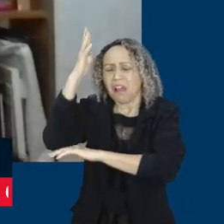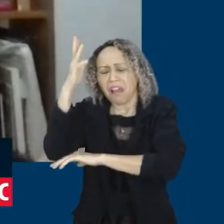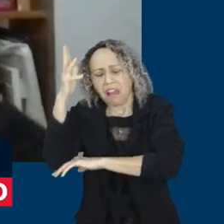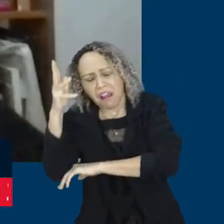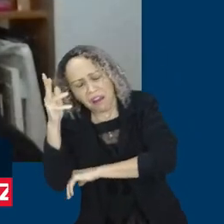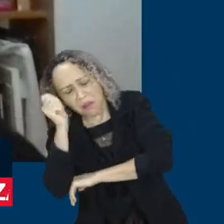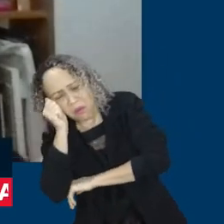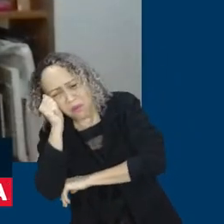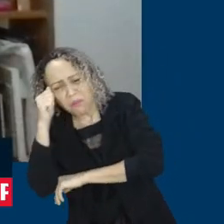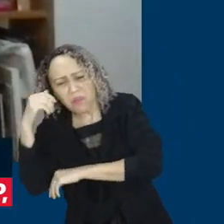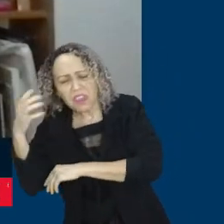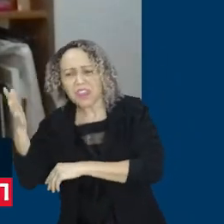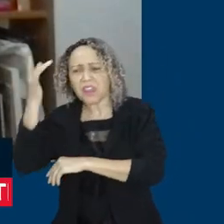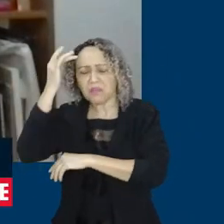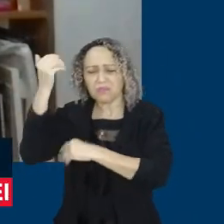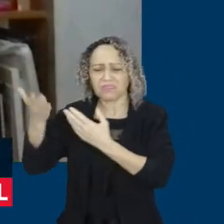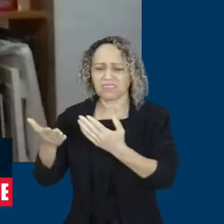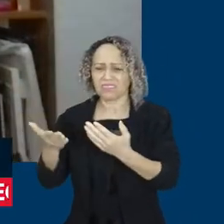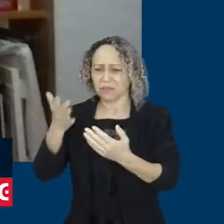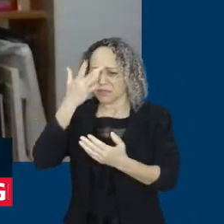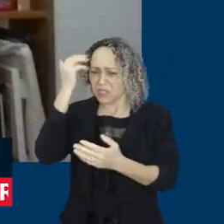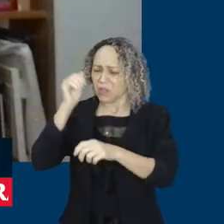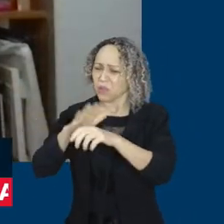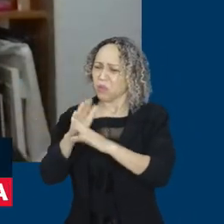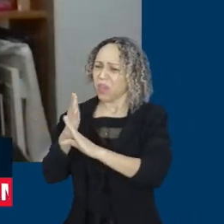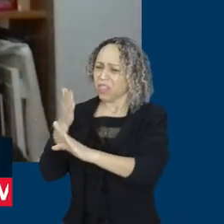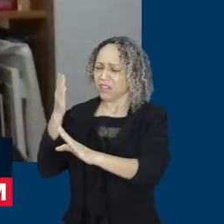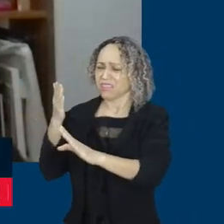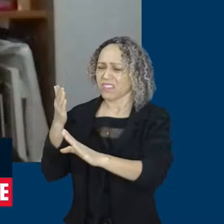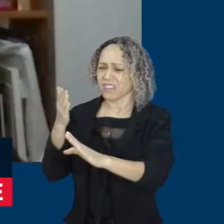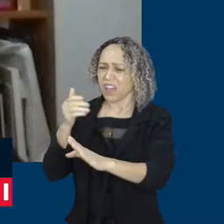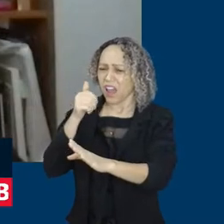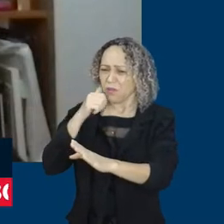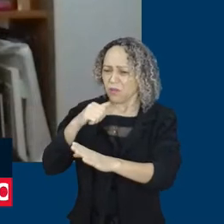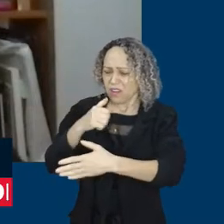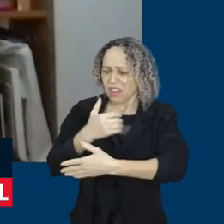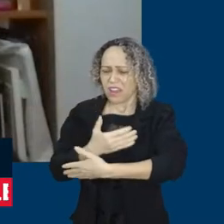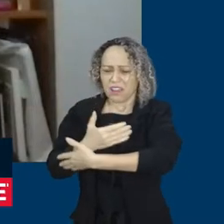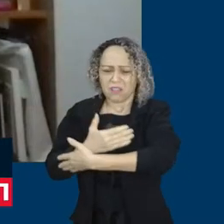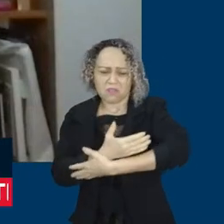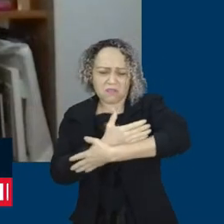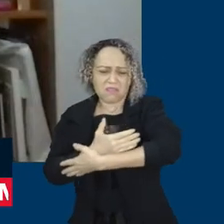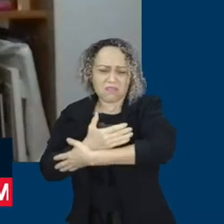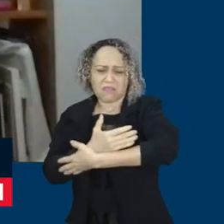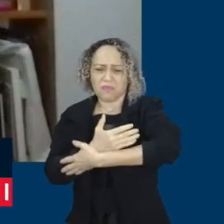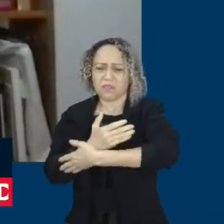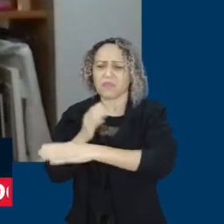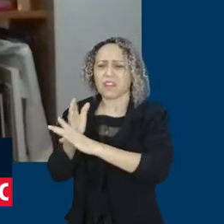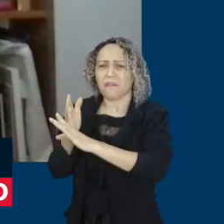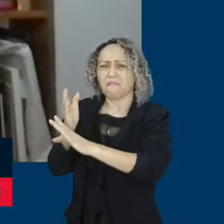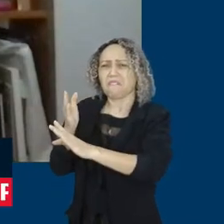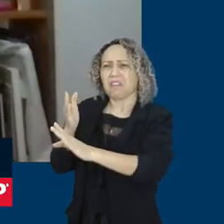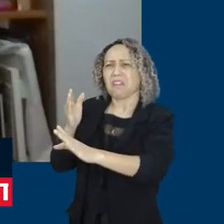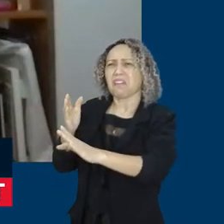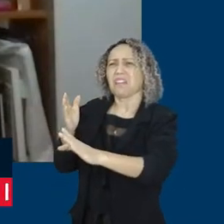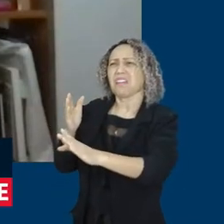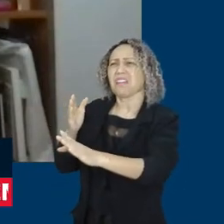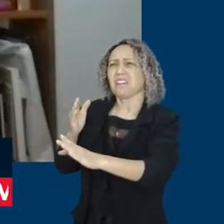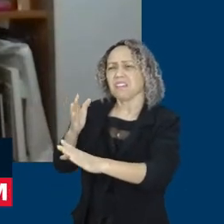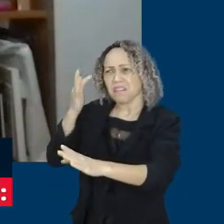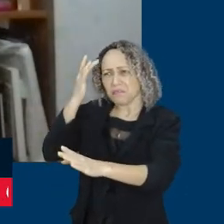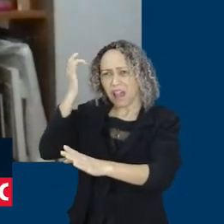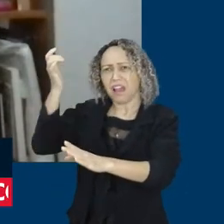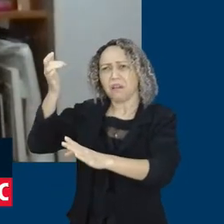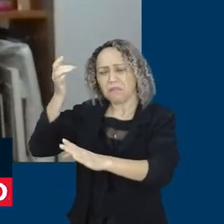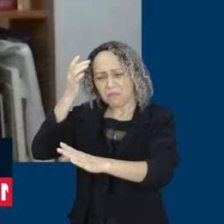pequena, gente com criança de braço, né? Dormindo na fila, desesperada, sem atendimento? Porque